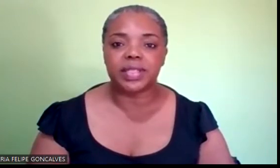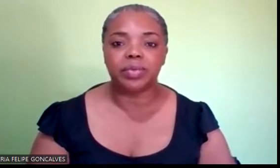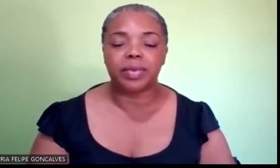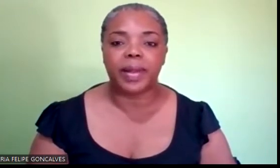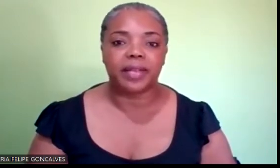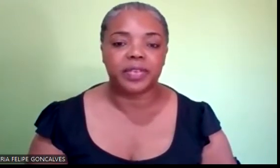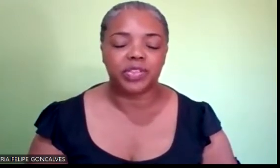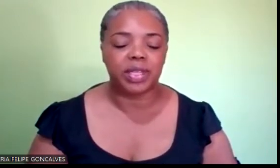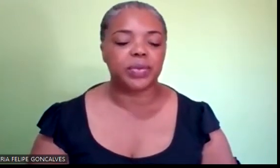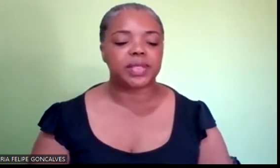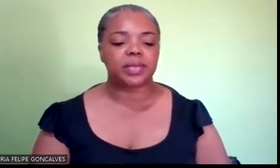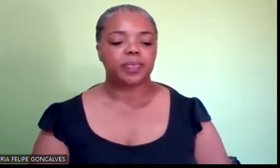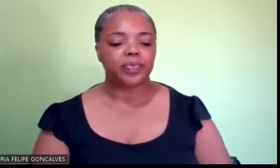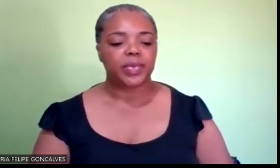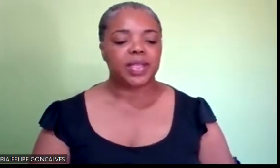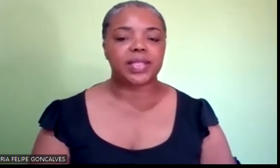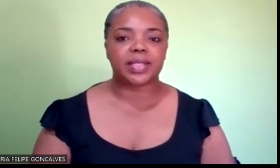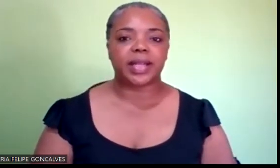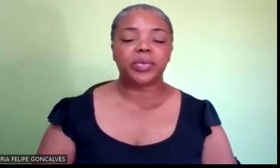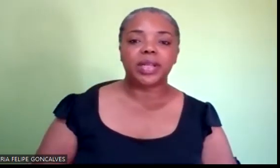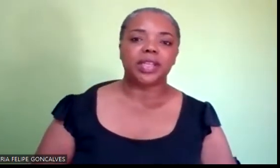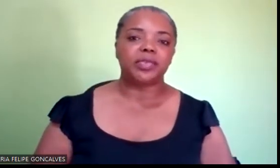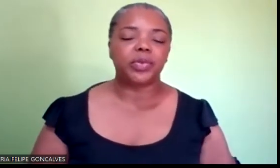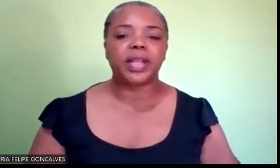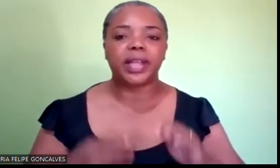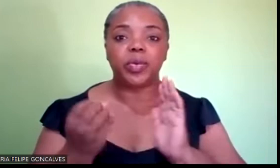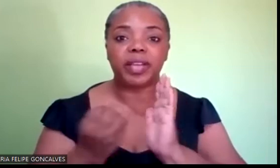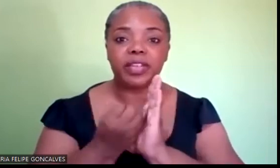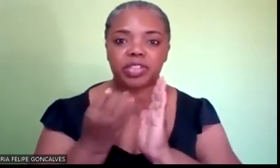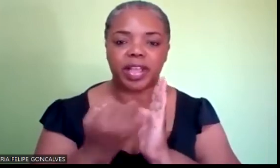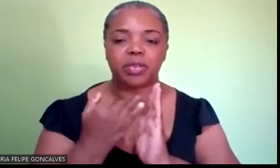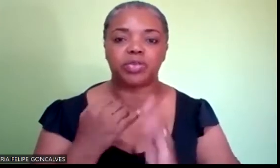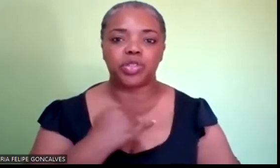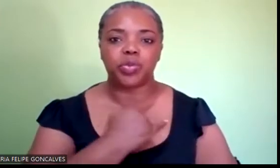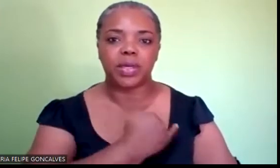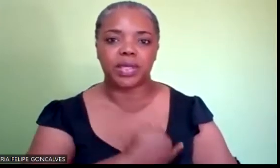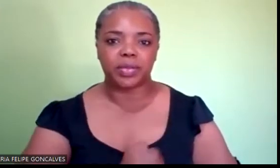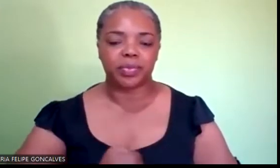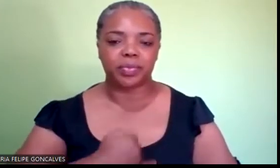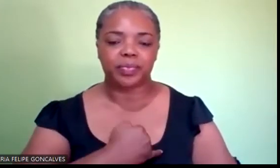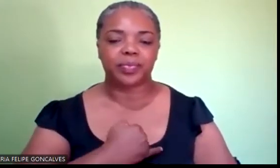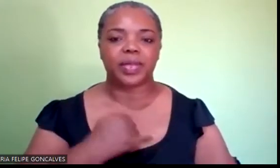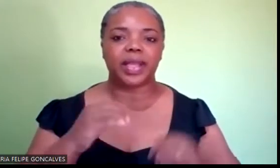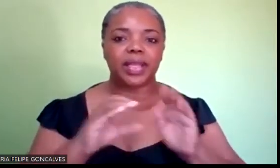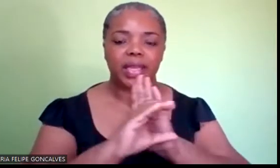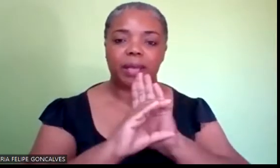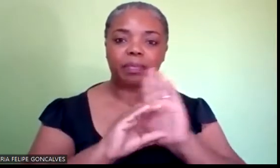versículo da palavra de Deus que está no livro, no Evangelho de João,